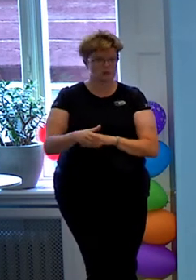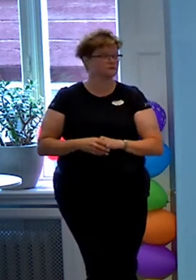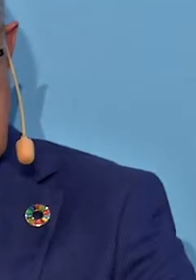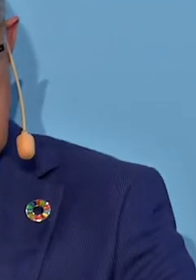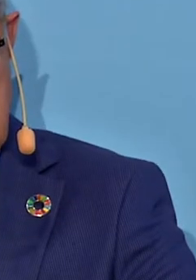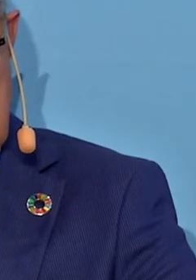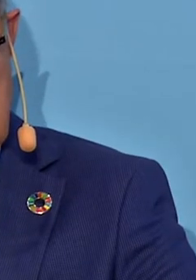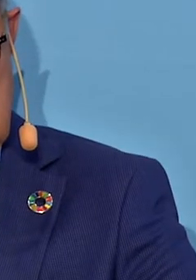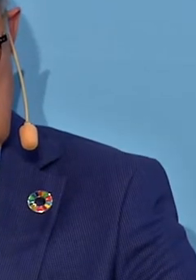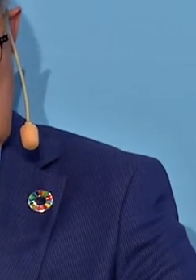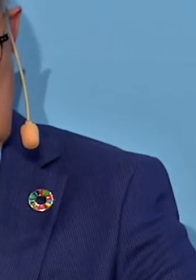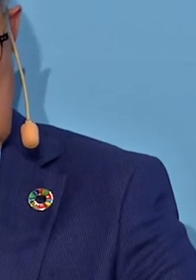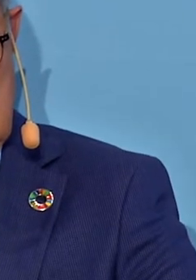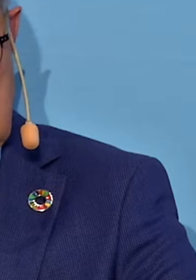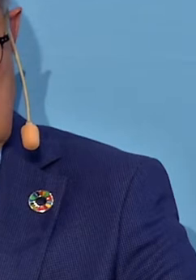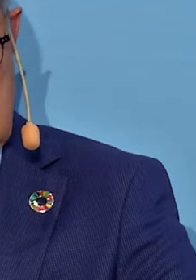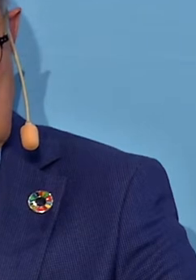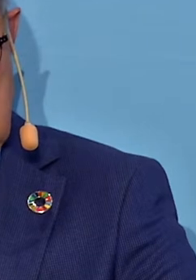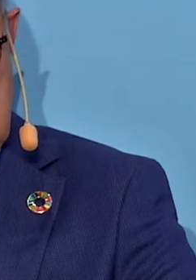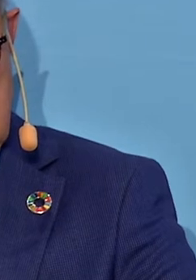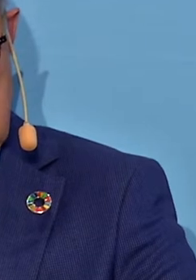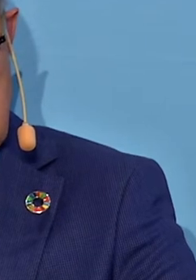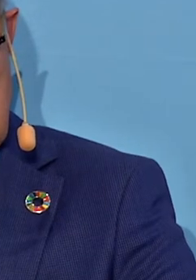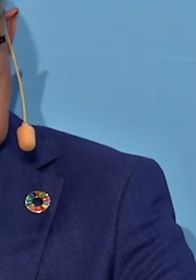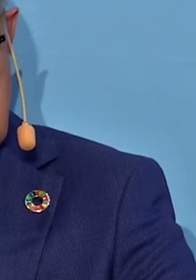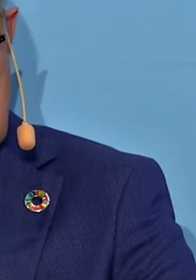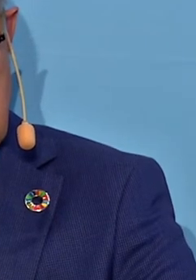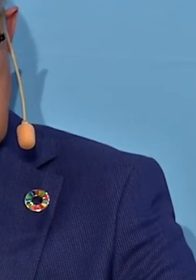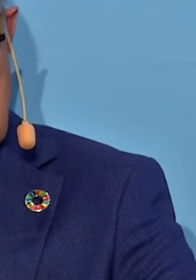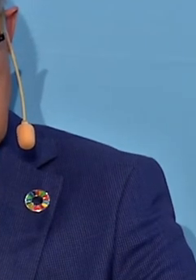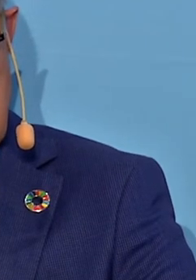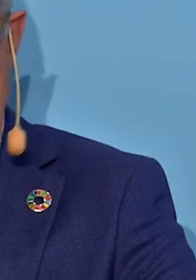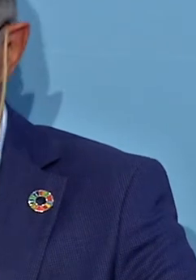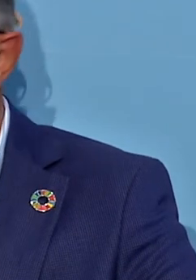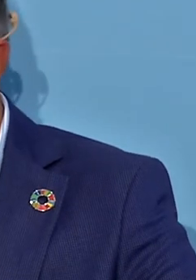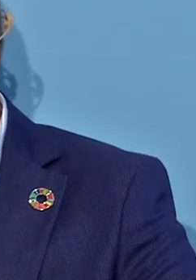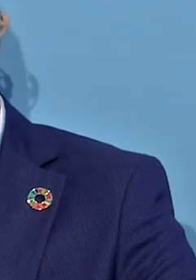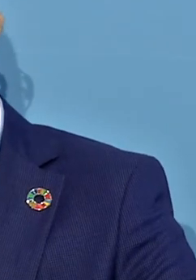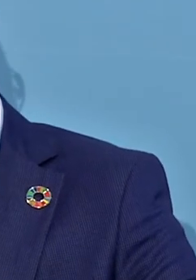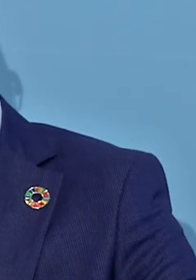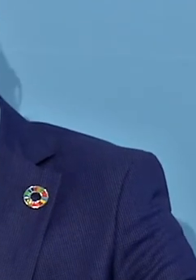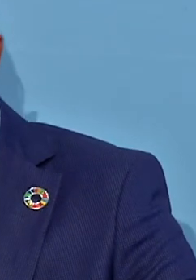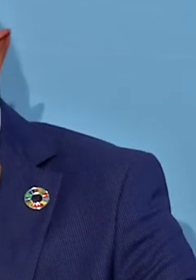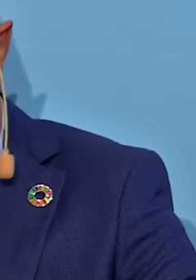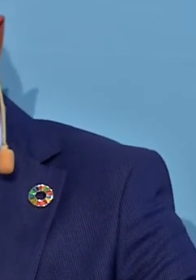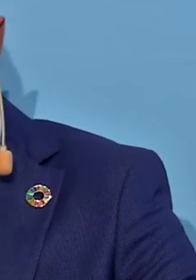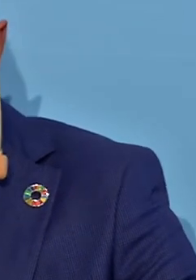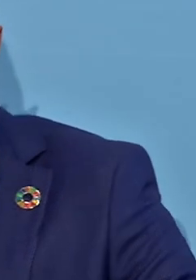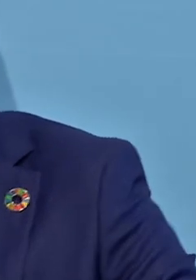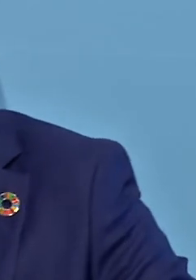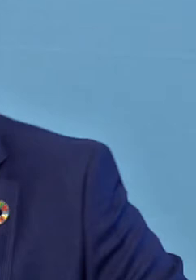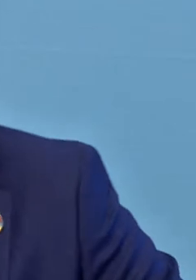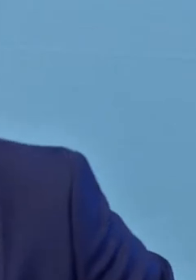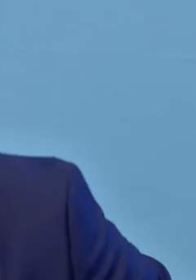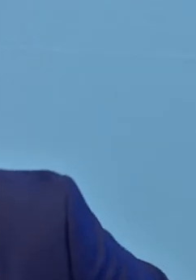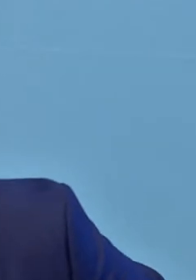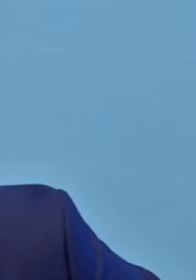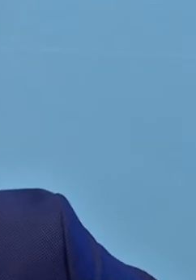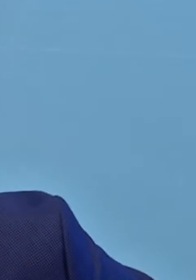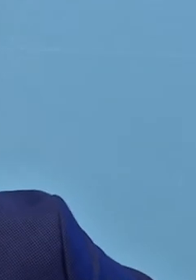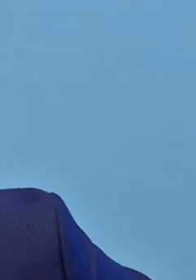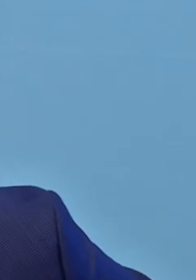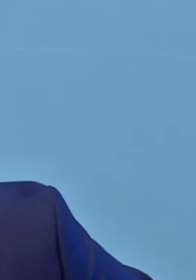det havet var en tidigare fiskeby. Som nu... Om du jämför Elbe med Rönneå, vad säger du då? Elbe är större.